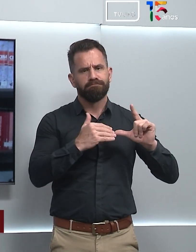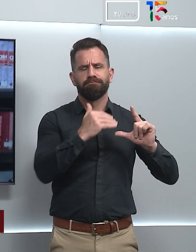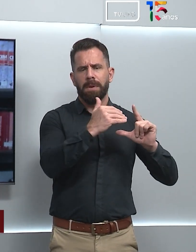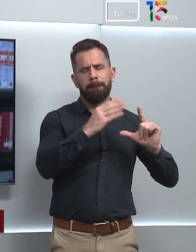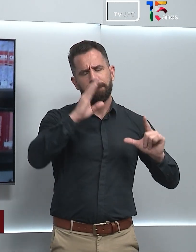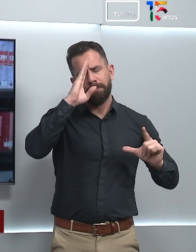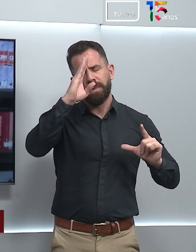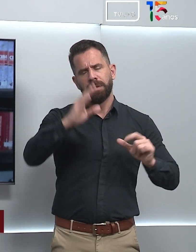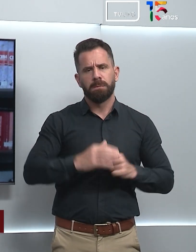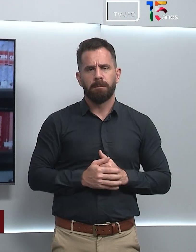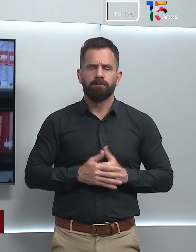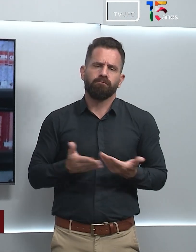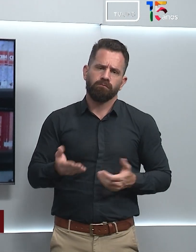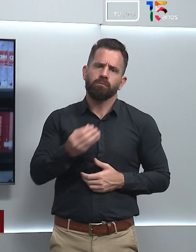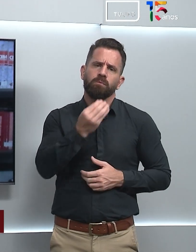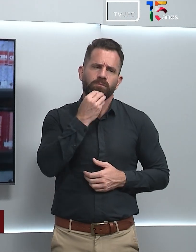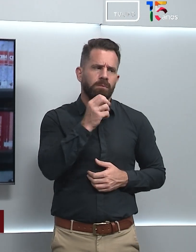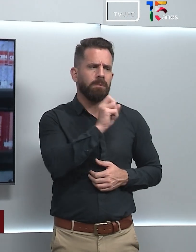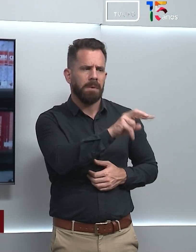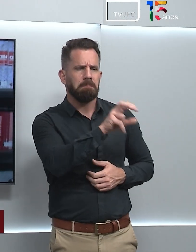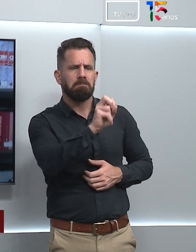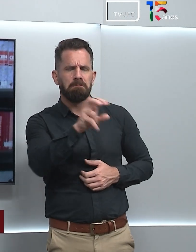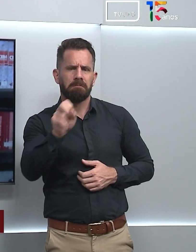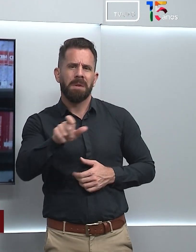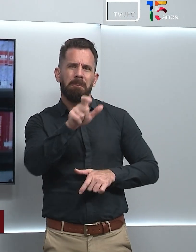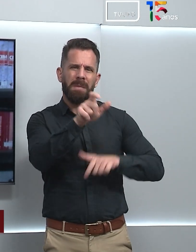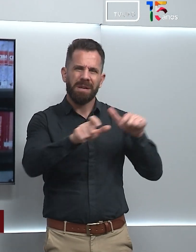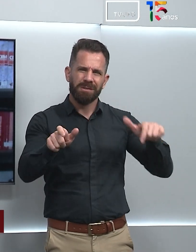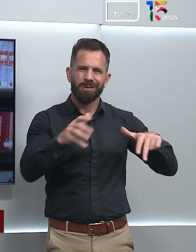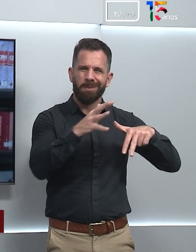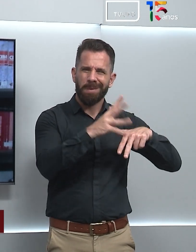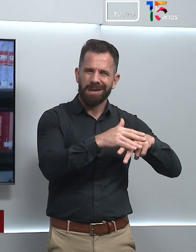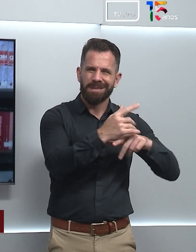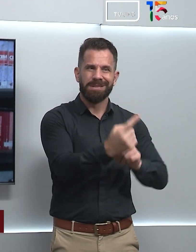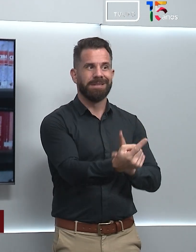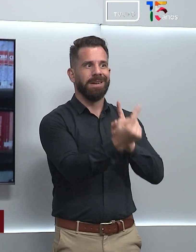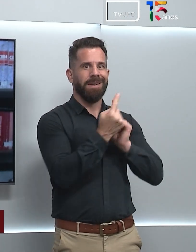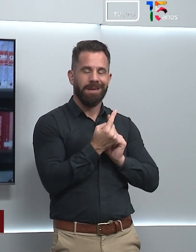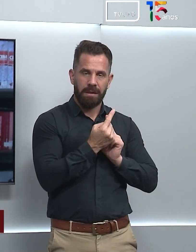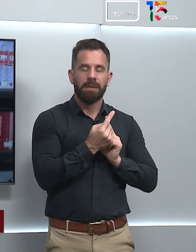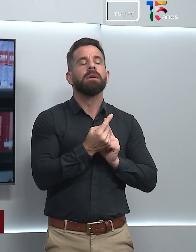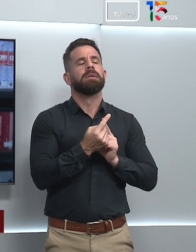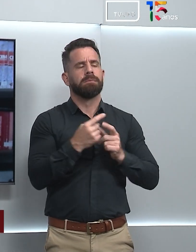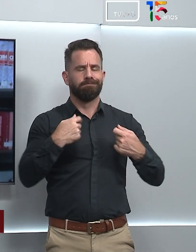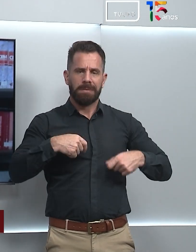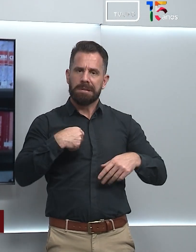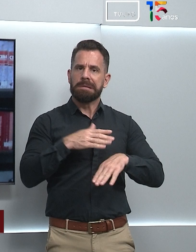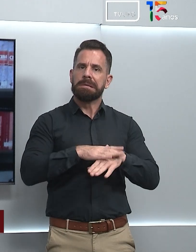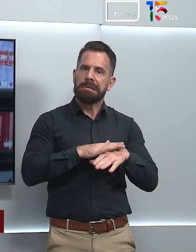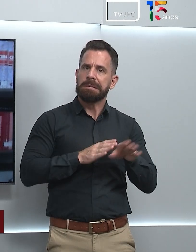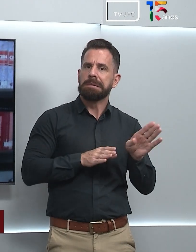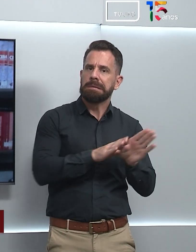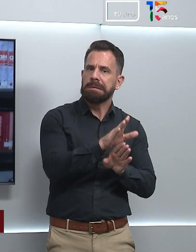gente observa no consultório aqueles pacientes que necessitam de orientação com relação a dietas,